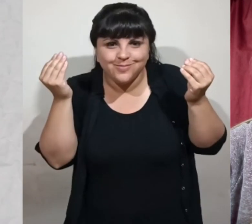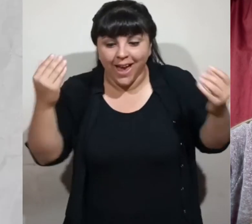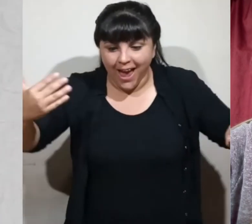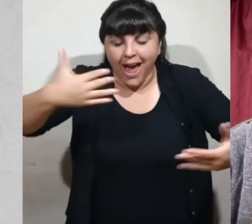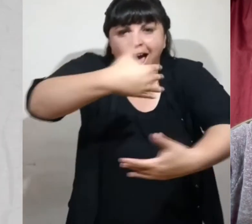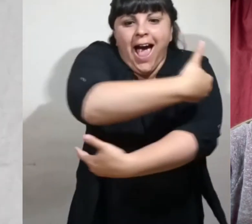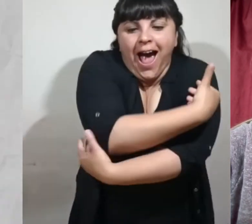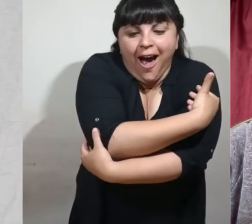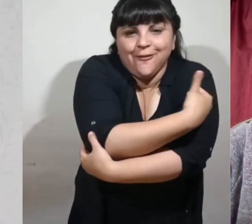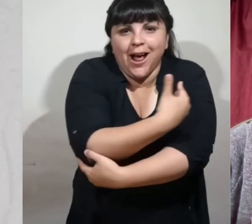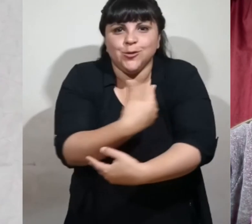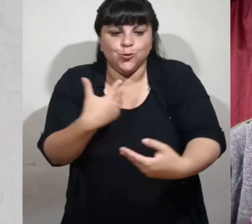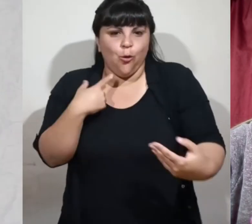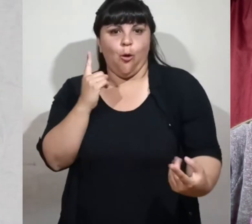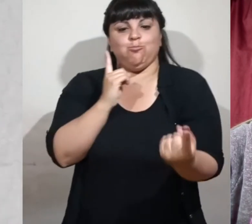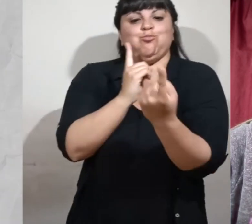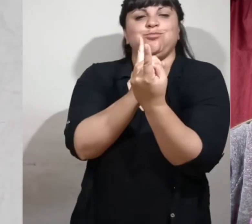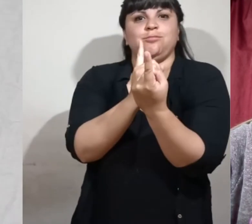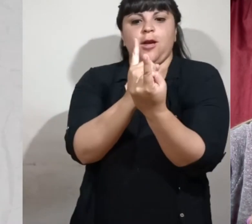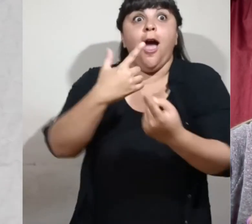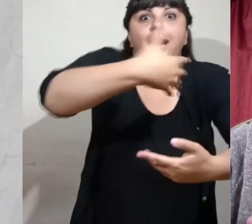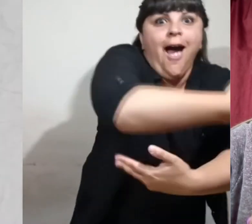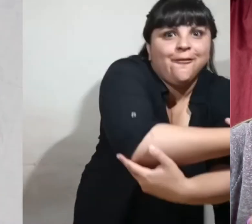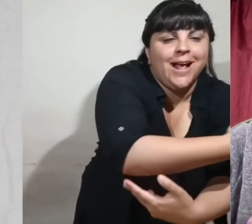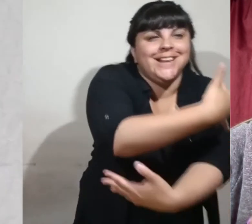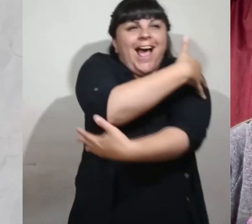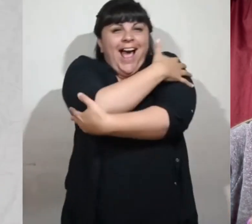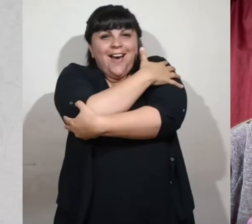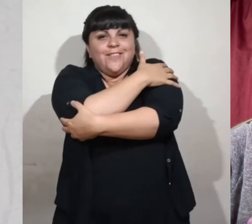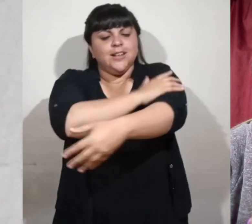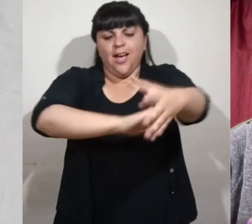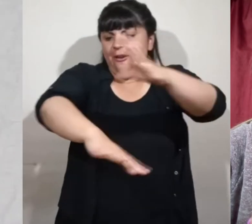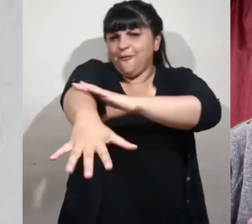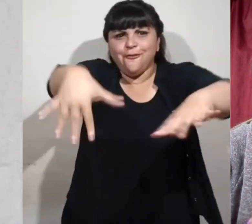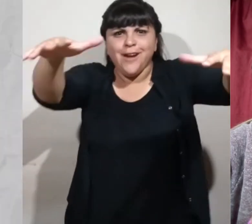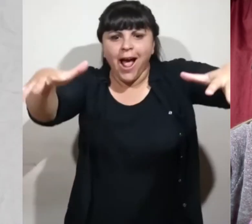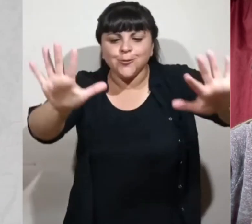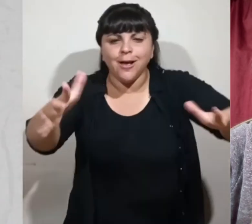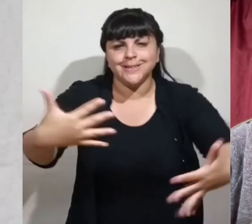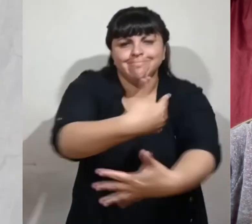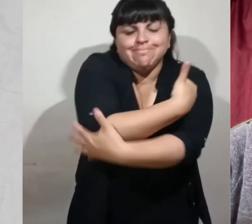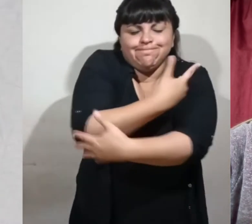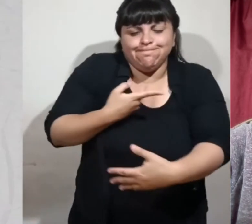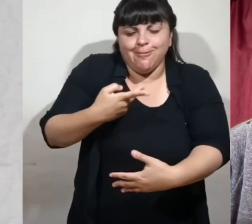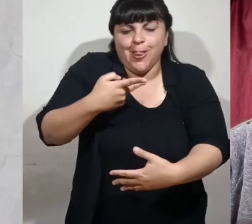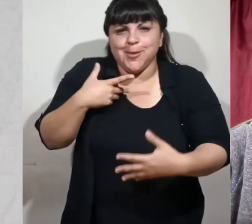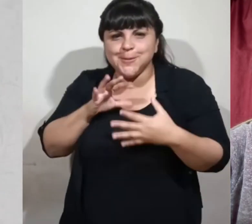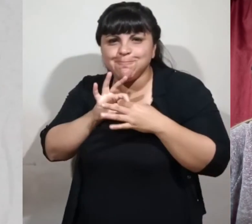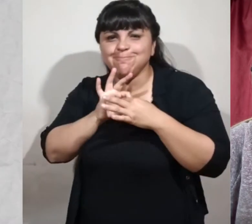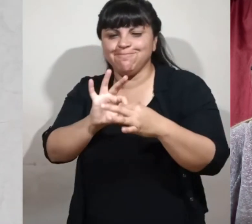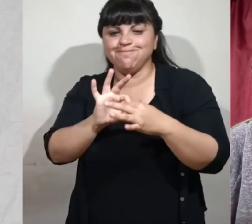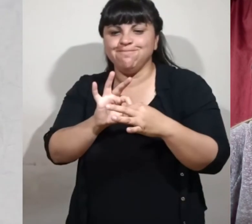abrazo consiste de al menos dos, una que abraza y otra que es abrazada. Son los brazos los que abrazan y entre ellos hay alguien, más que